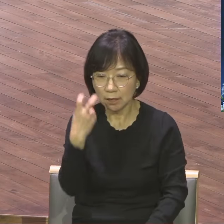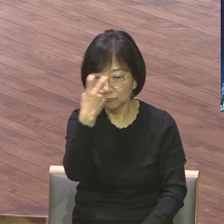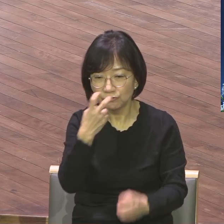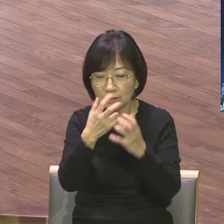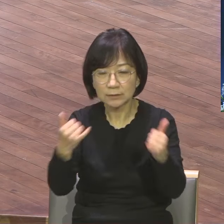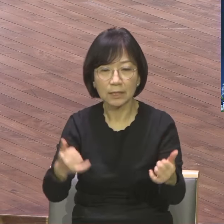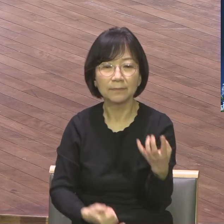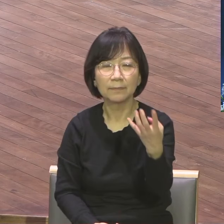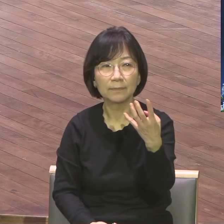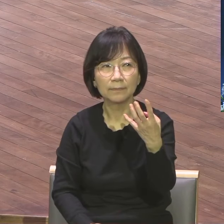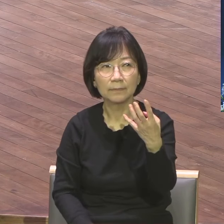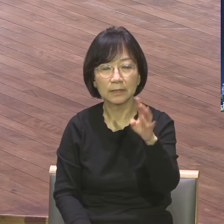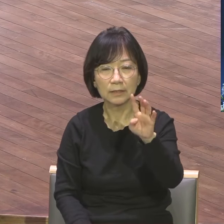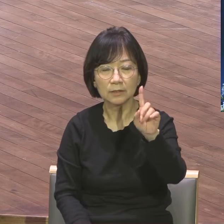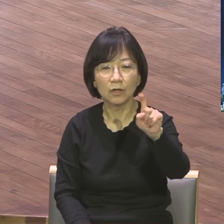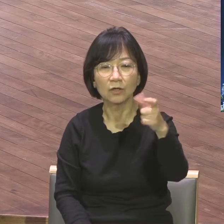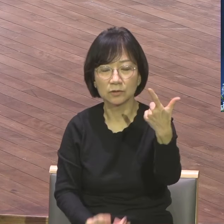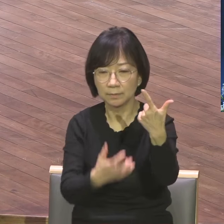옥문이에요.